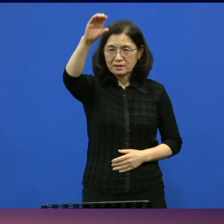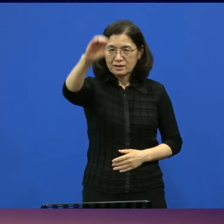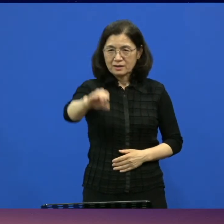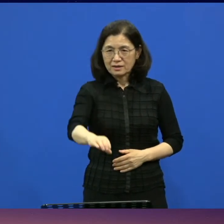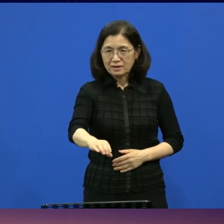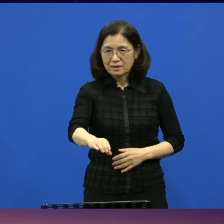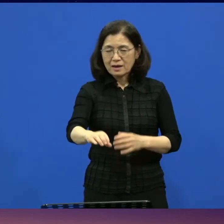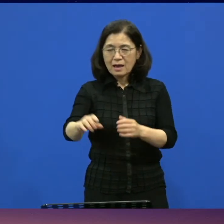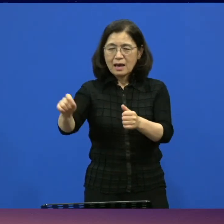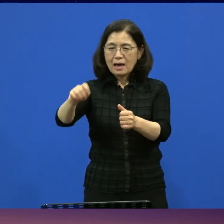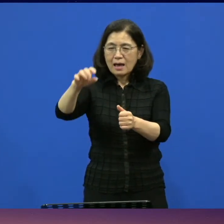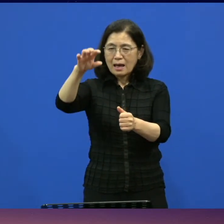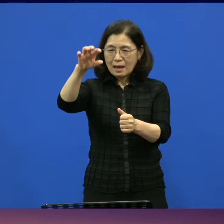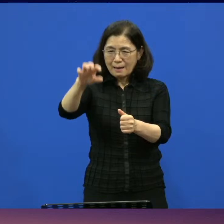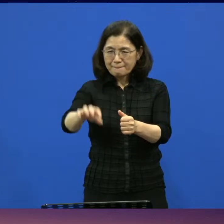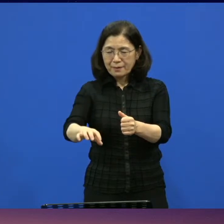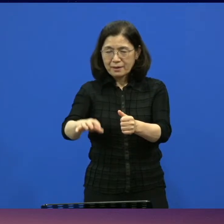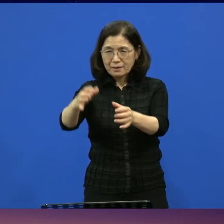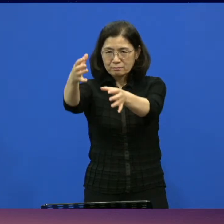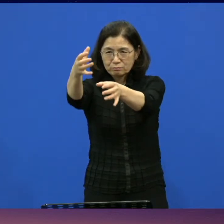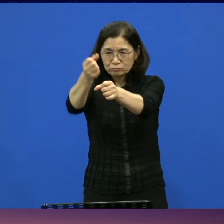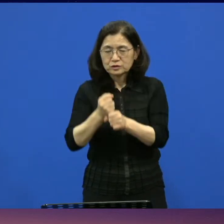십자가가 앞에 있는 거예요. 그걸 붙잡게 하시는 거예요.